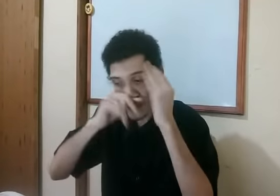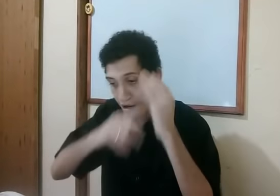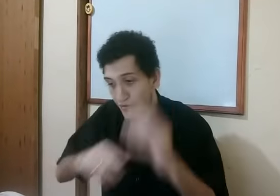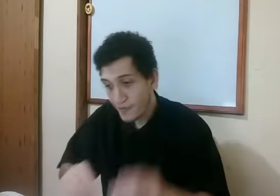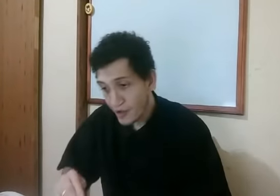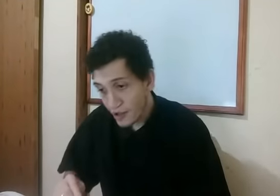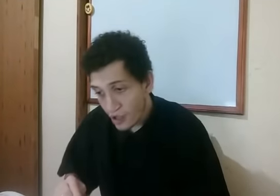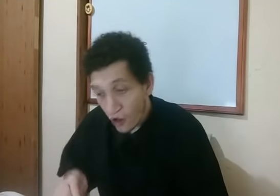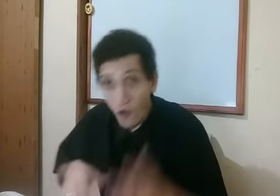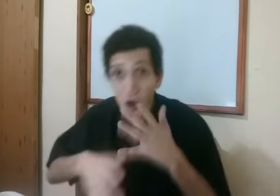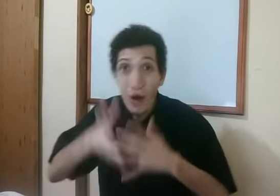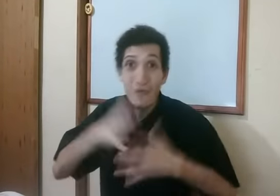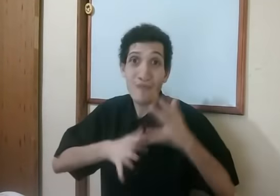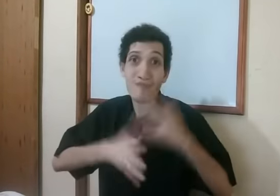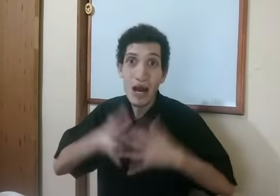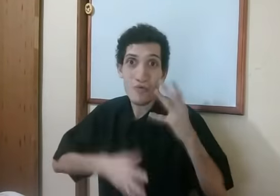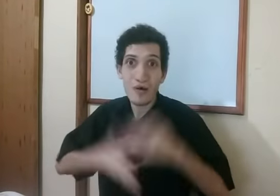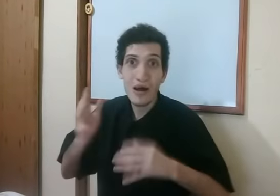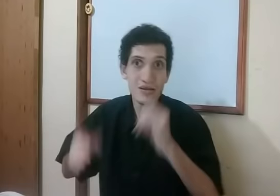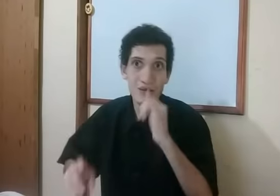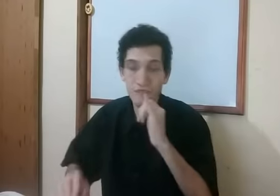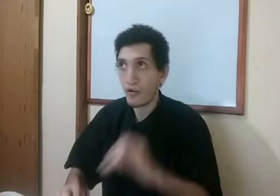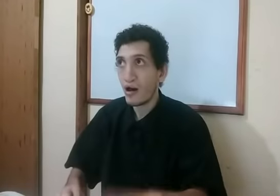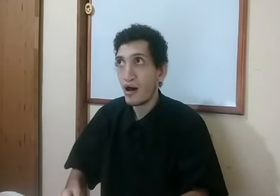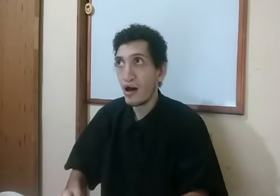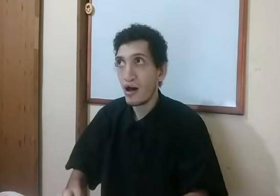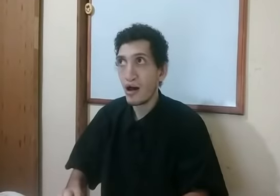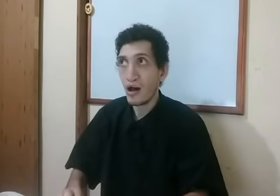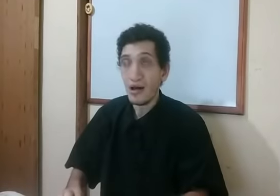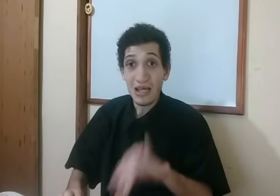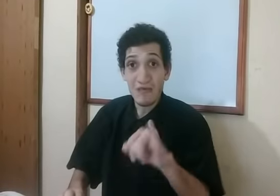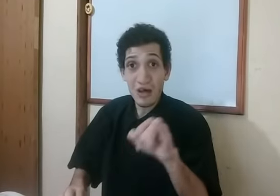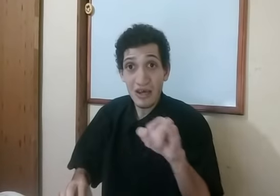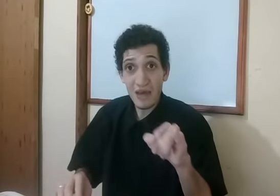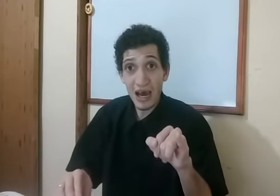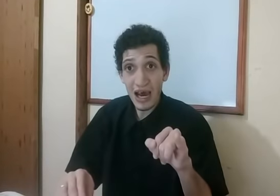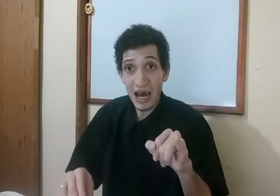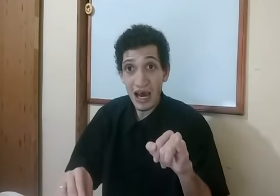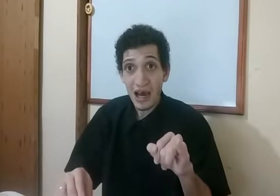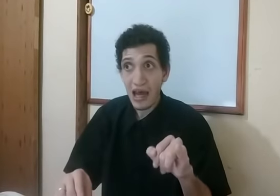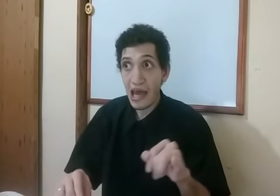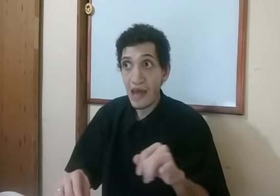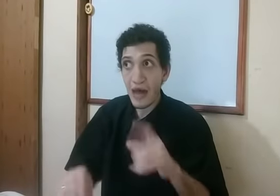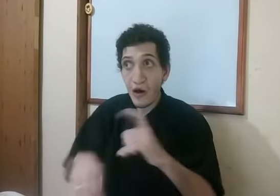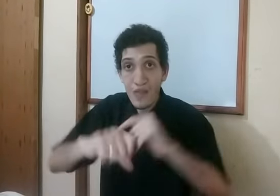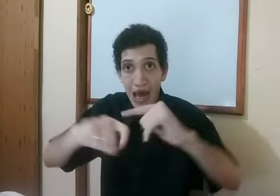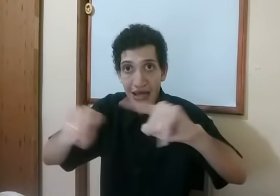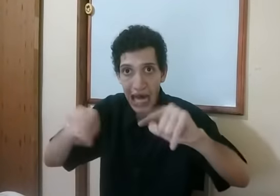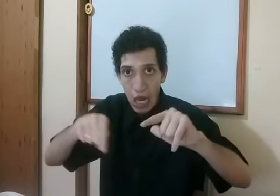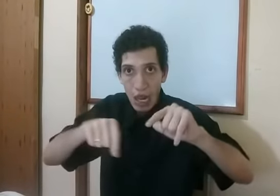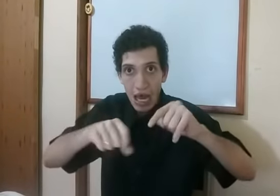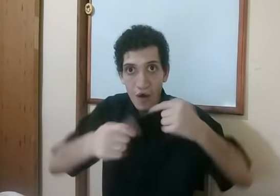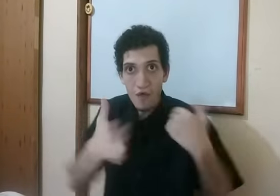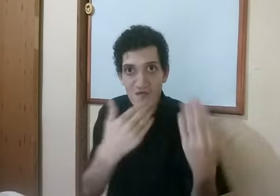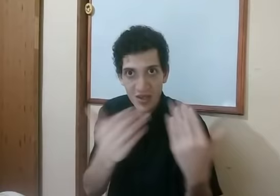entendeu? Ou eu atrapalho. Exemplo, se você está na hora da sala